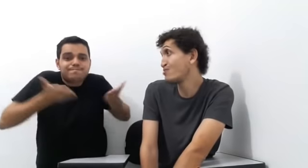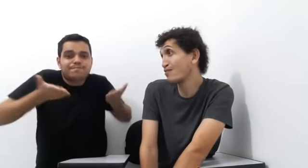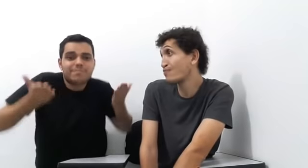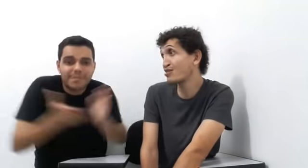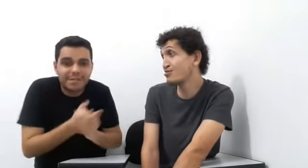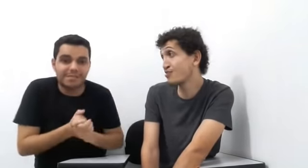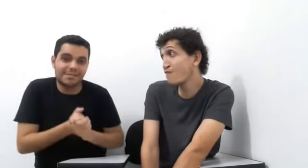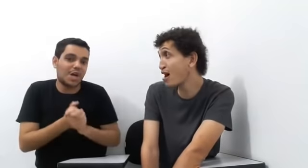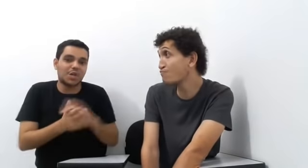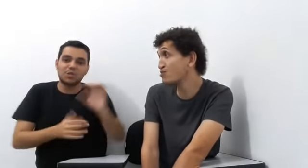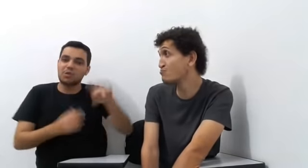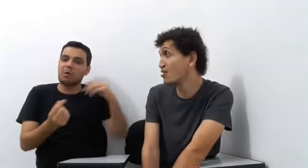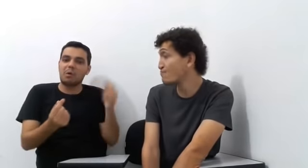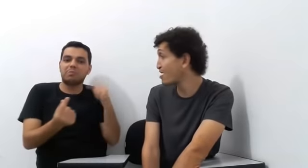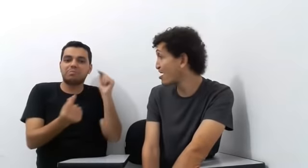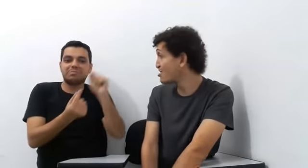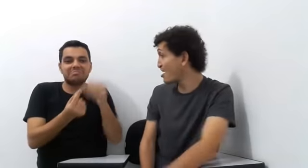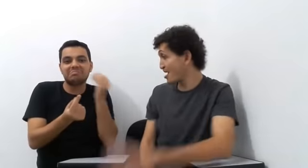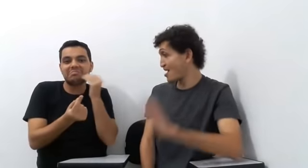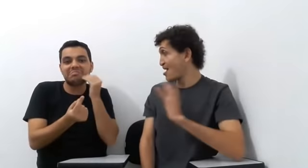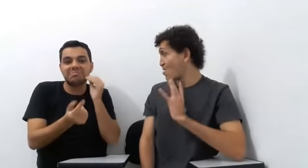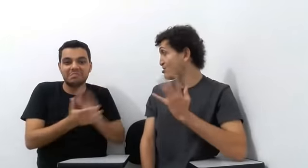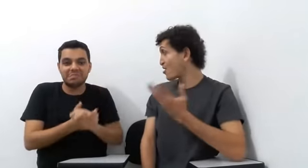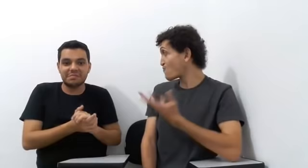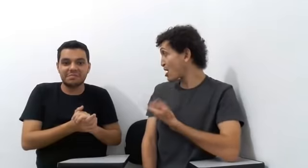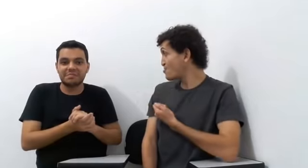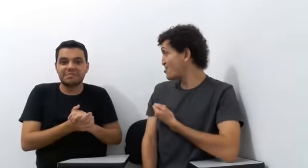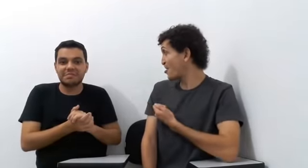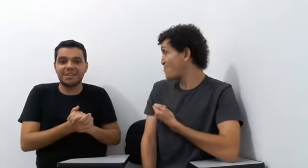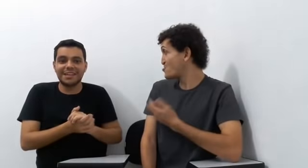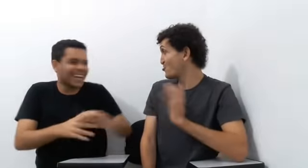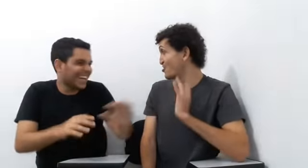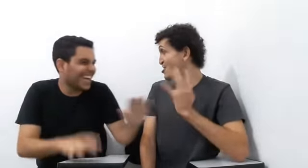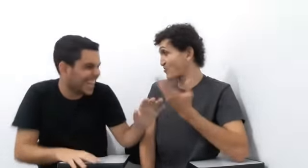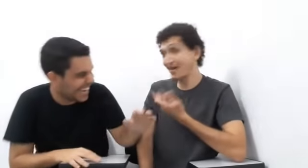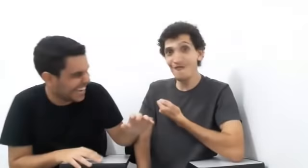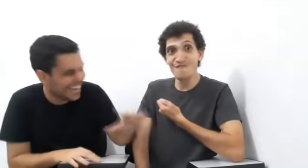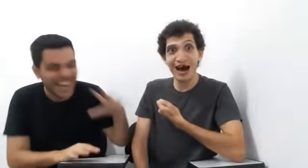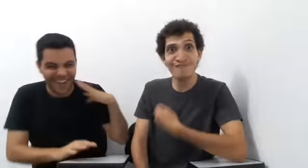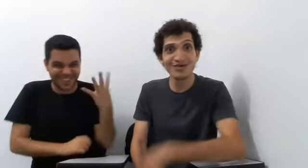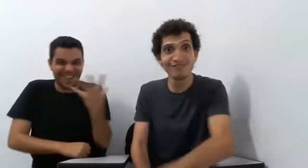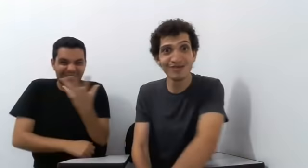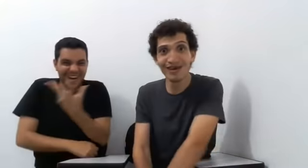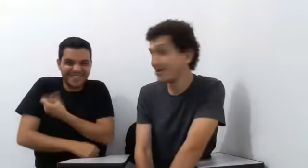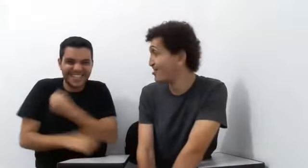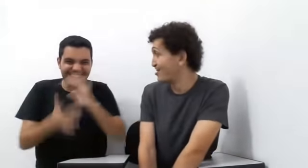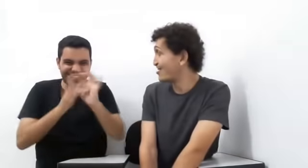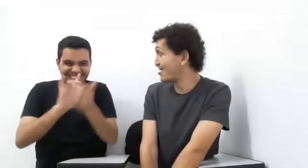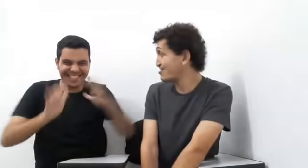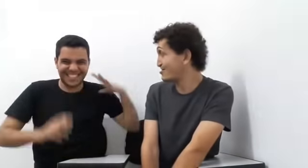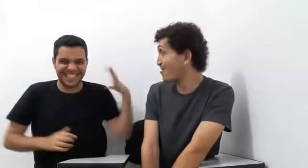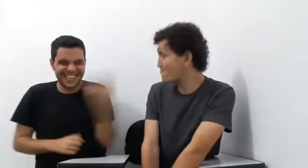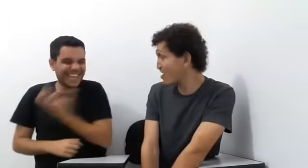Tentar salvar mesmo. Aí, o salvar literalmente salvar mesmo. Salvar mesmo. Salvar